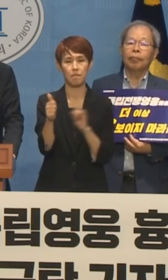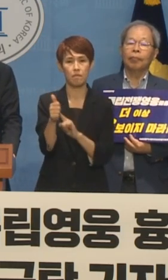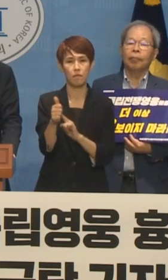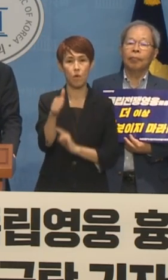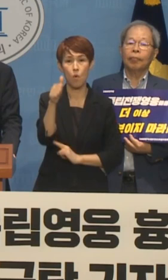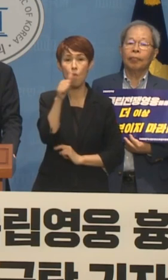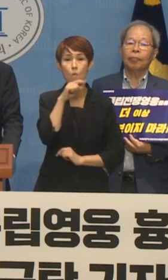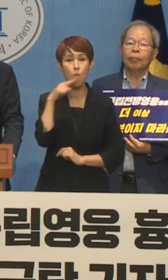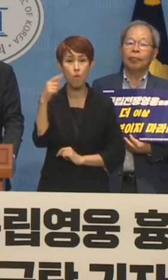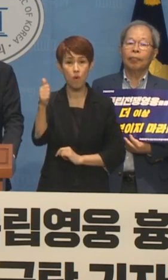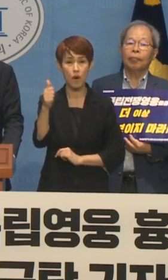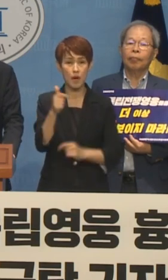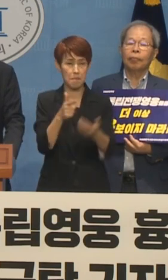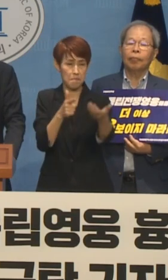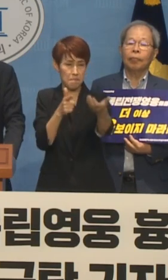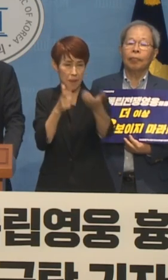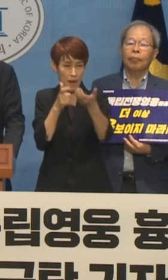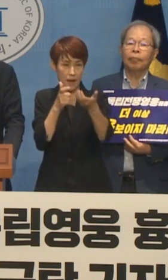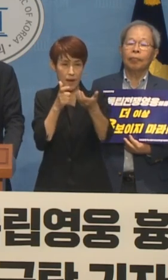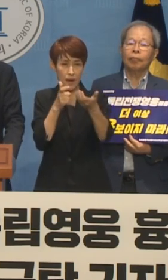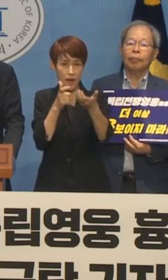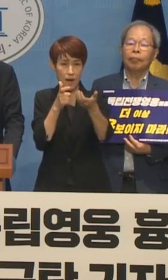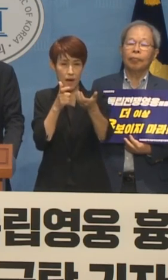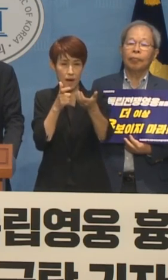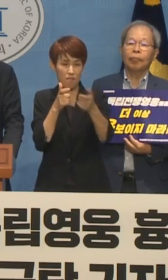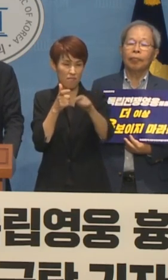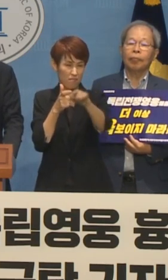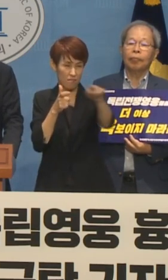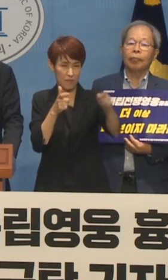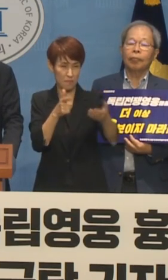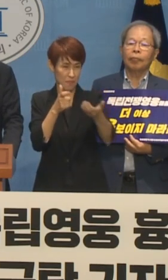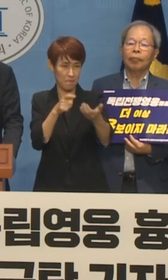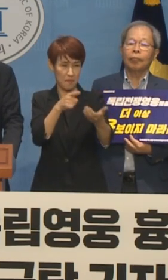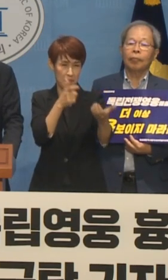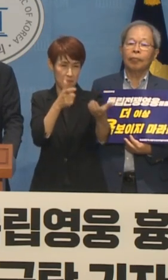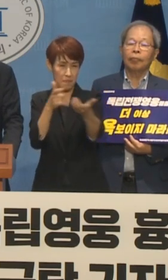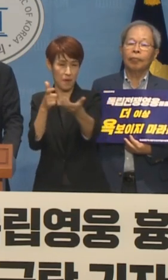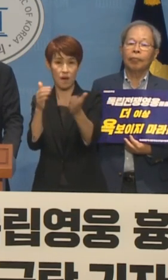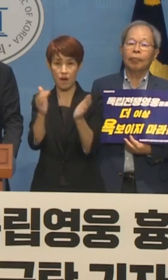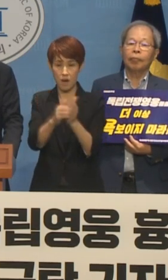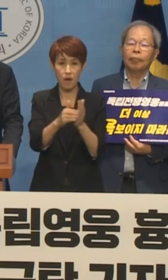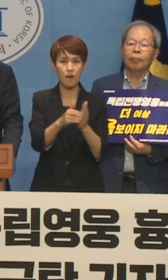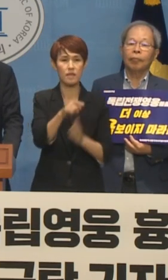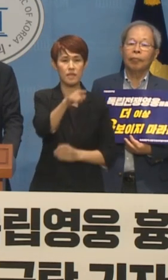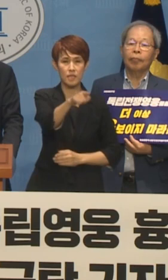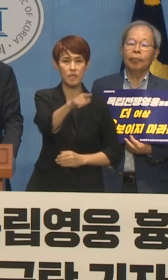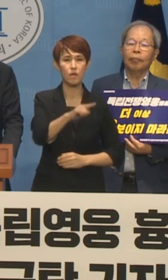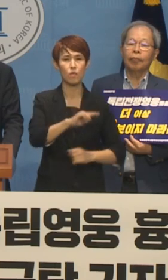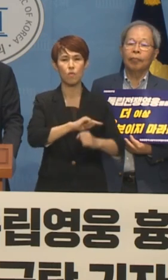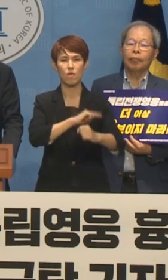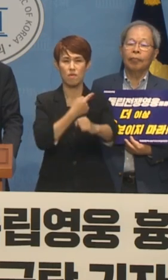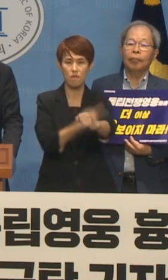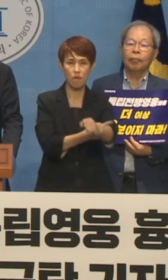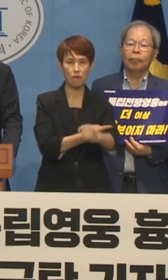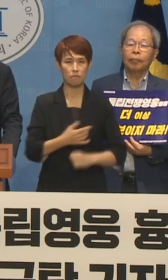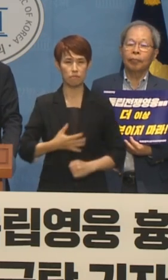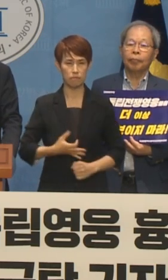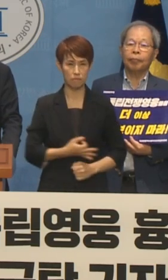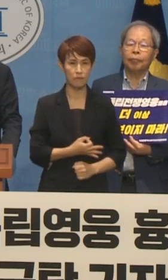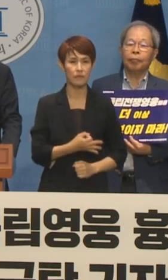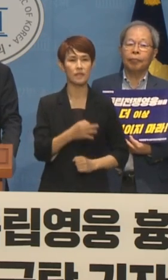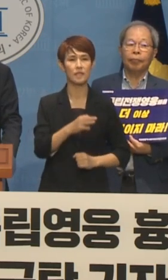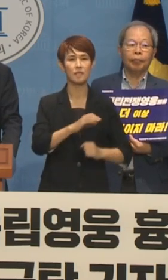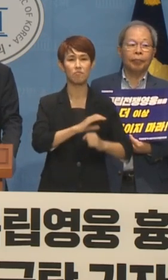발사한 야비한 침략자들과 비겁했던 권력과 졸렬했던